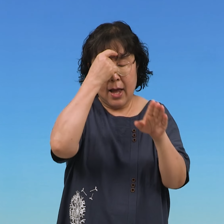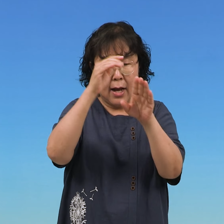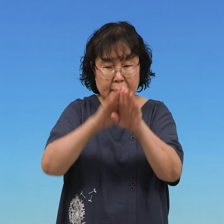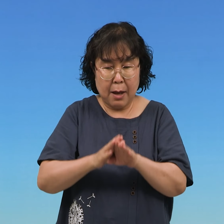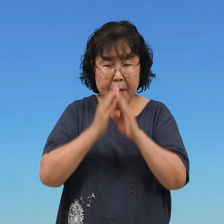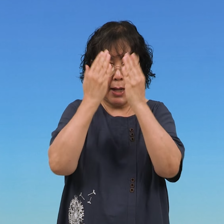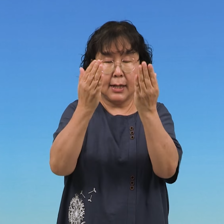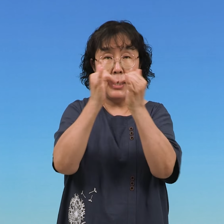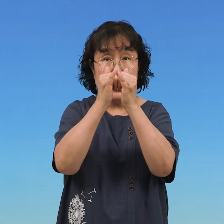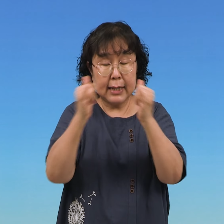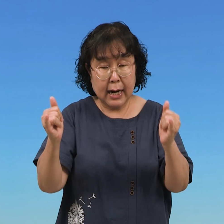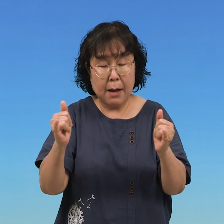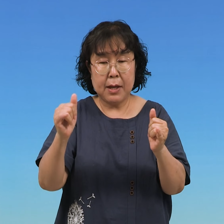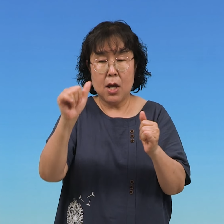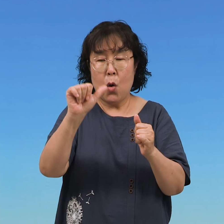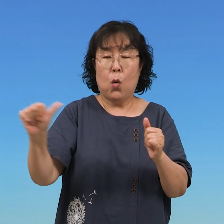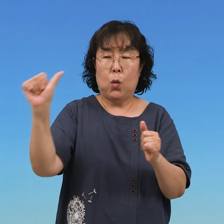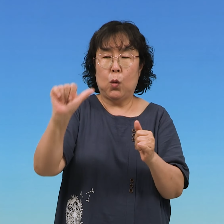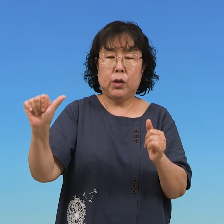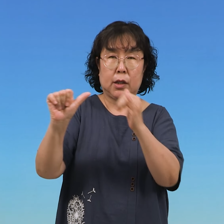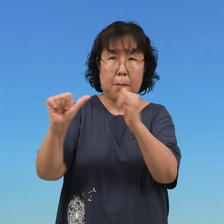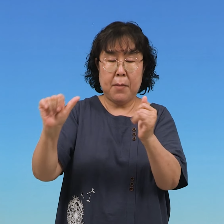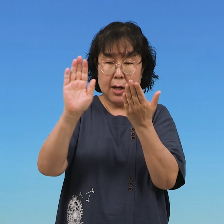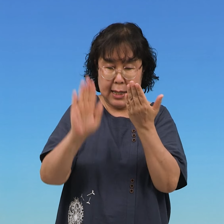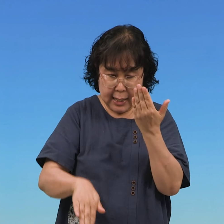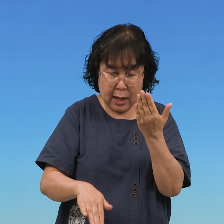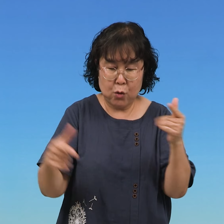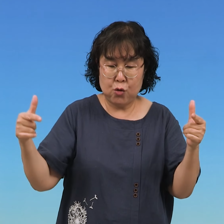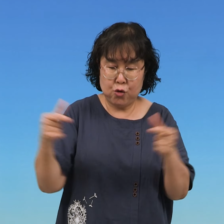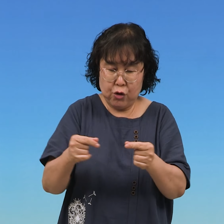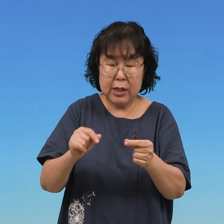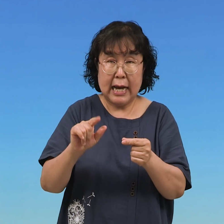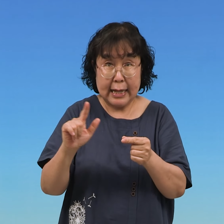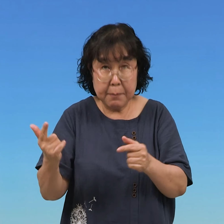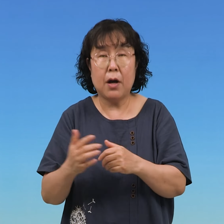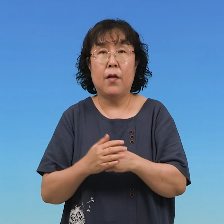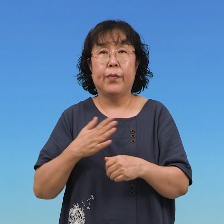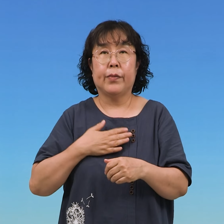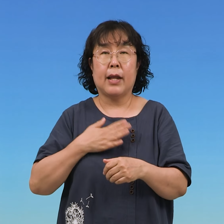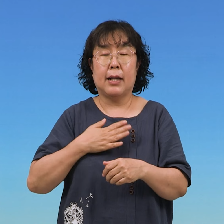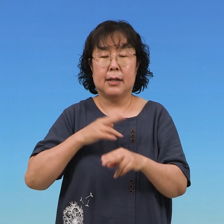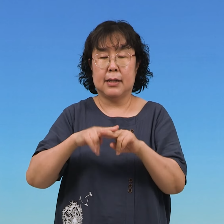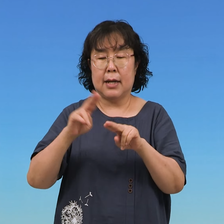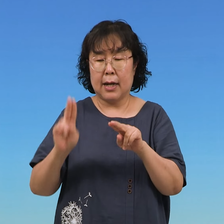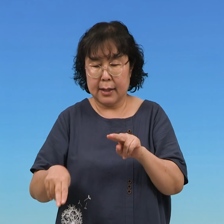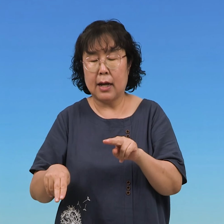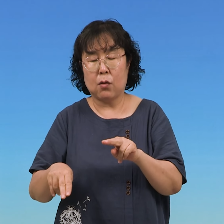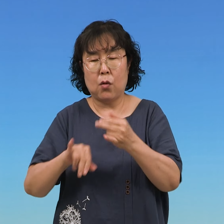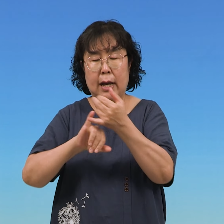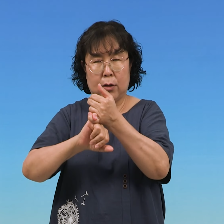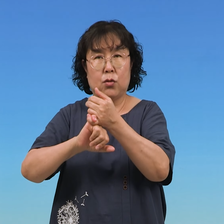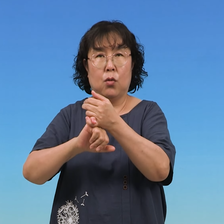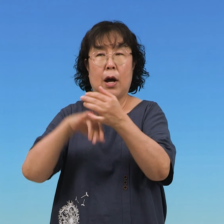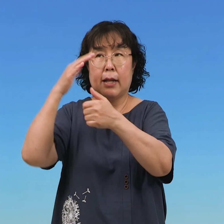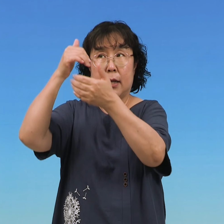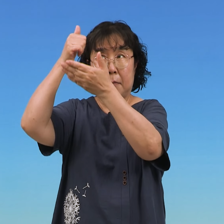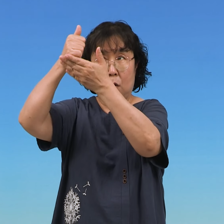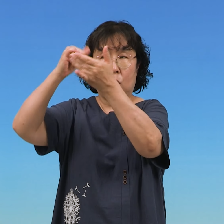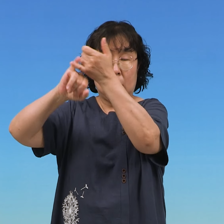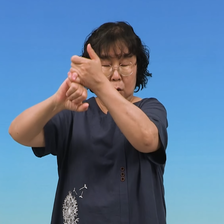저는 사임하겠다고 여러분께 약속한 게 아니라 하나님께 약속을 드렸어요. 이 약속에는 무슨 의지가 담겨 있는